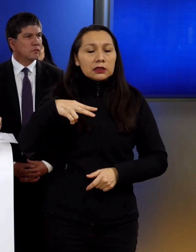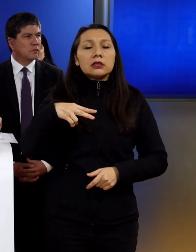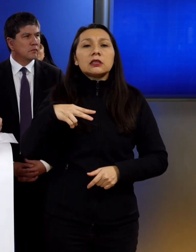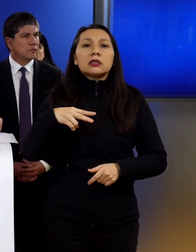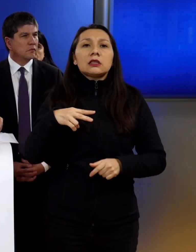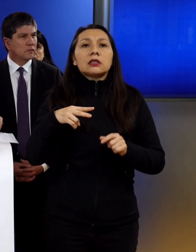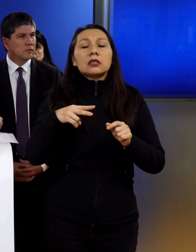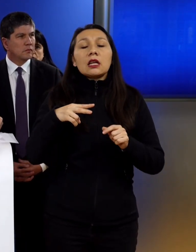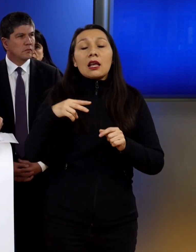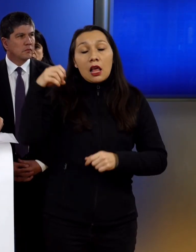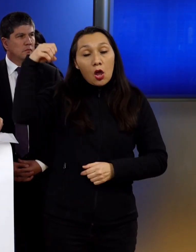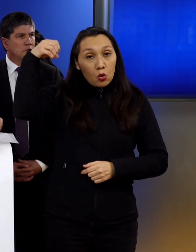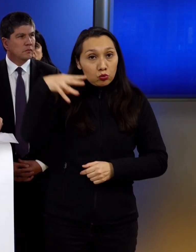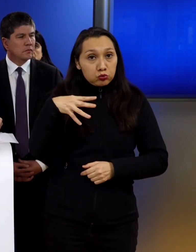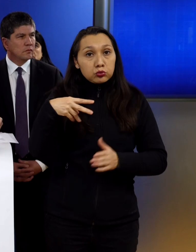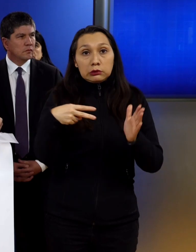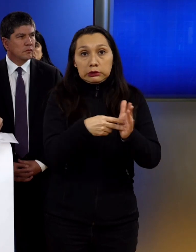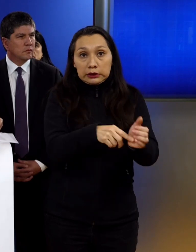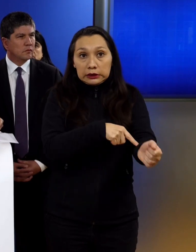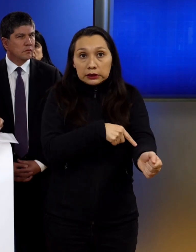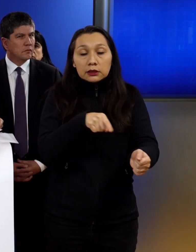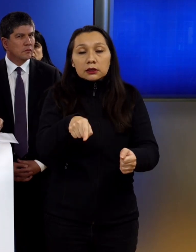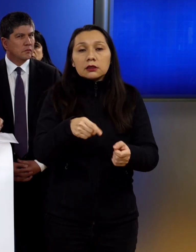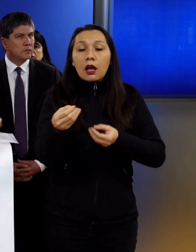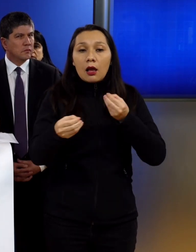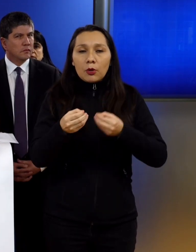el tramo, sin suministro eléctrico en el tramo en que